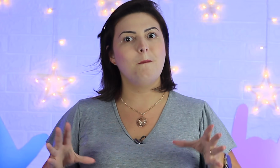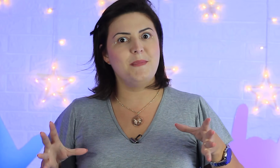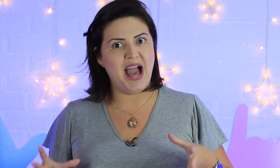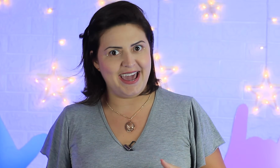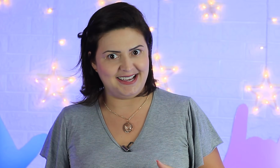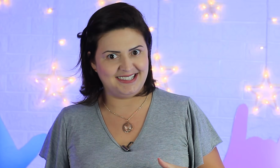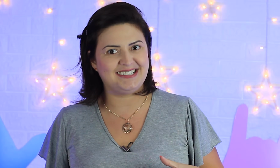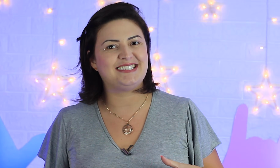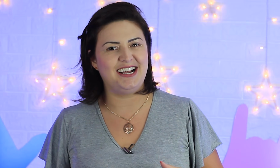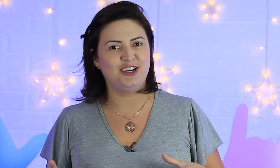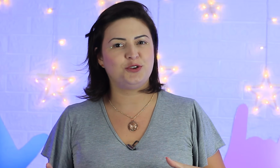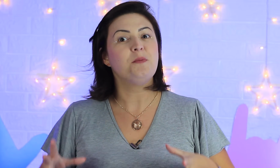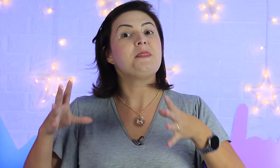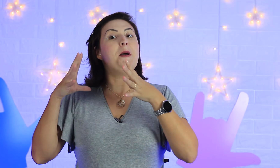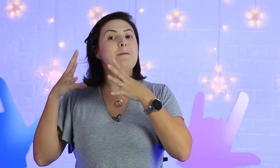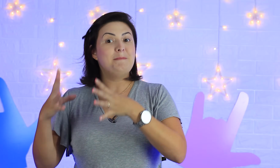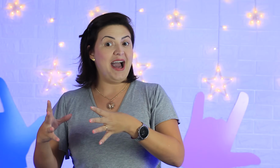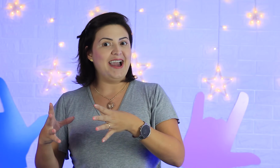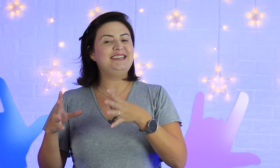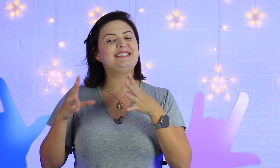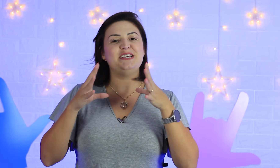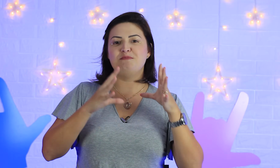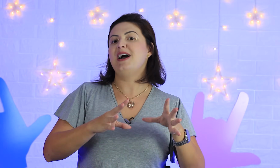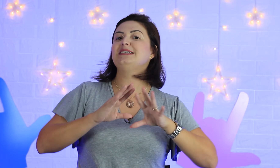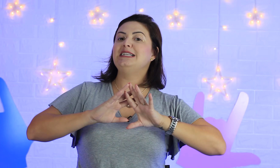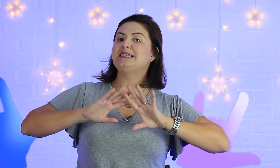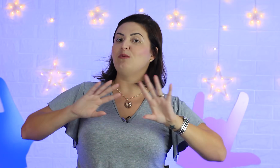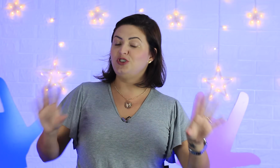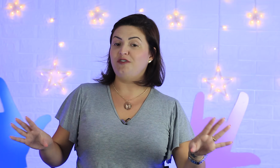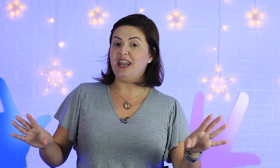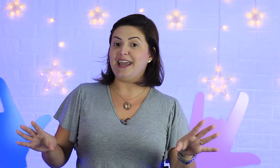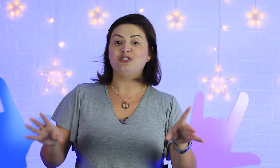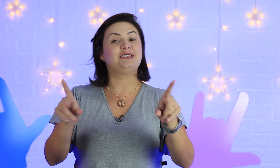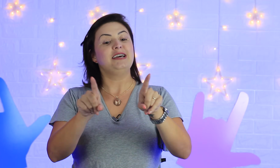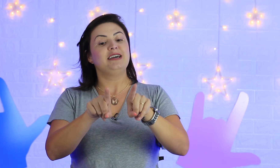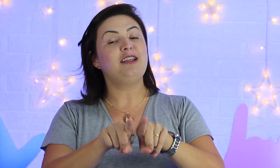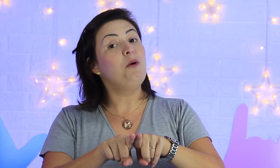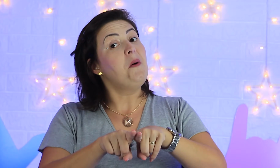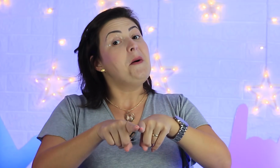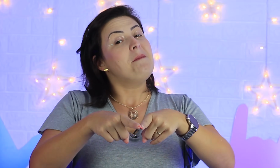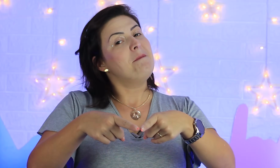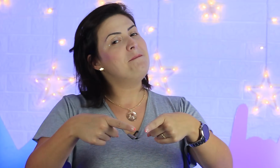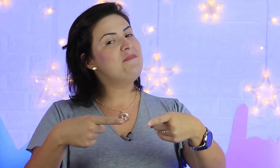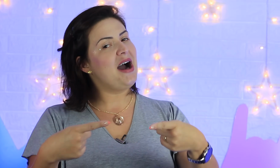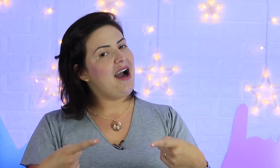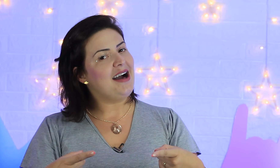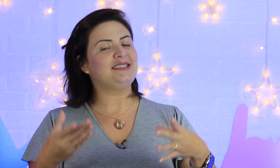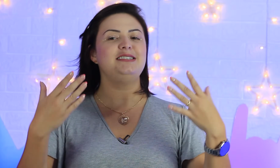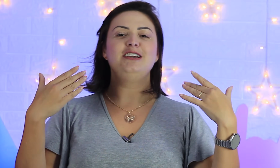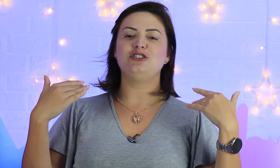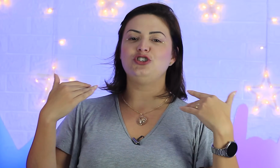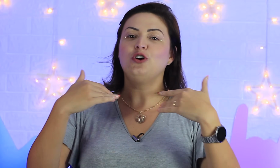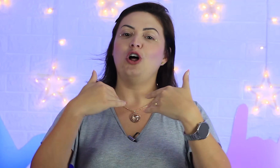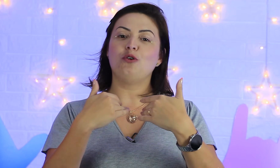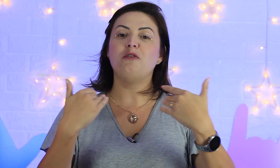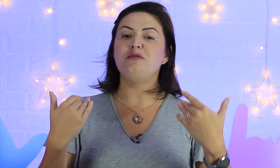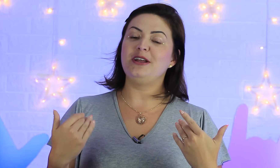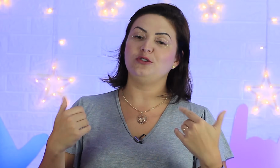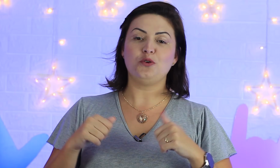o mais, certo? Mas e mas, eles são diferentes. Então, mas. E aí, a gente coloca o movimento no